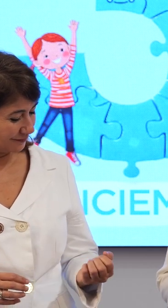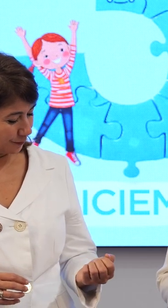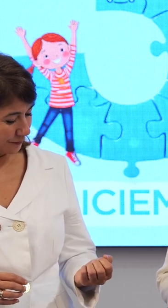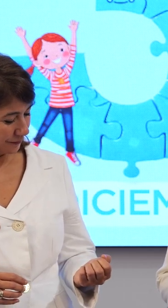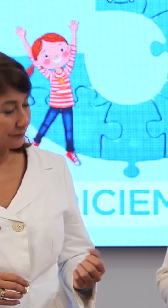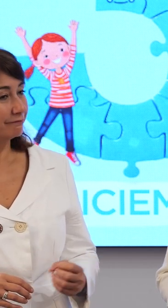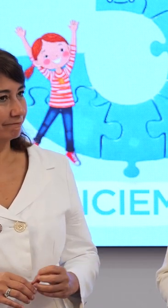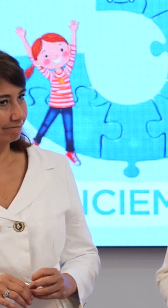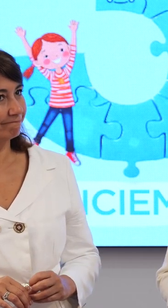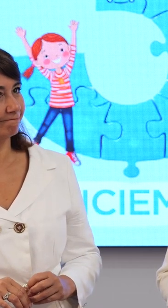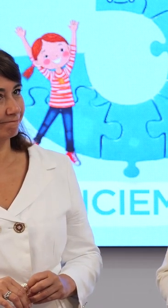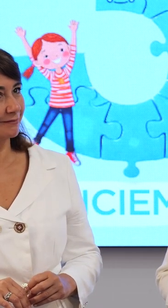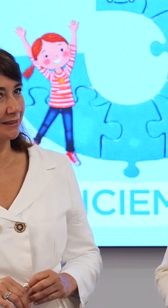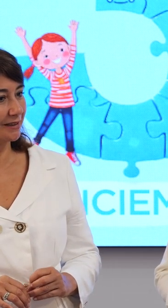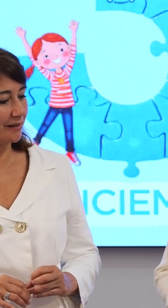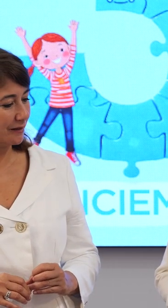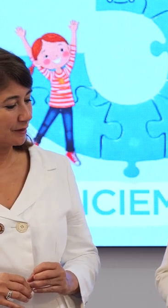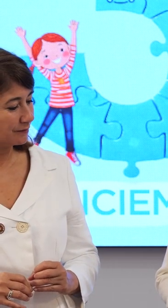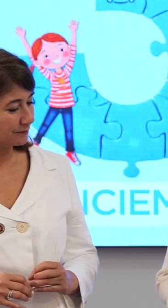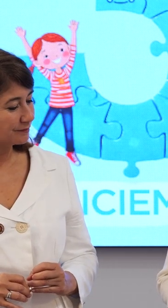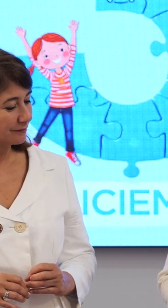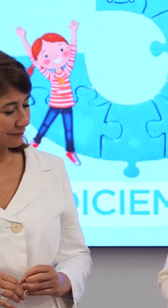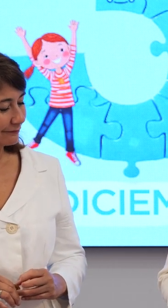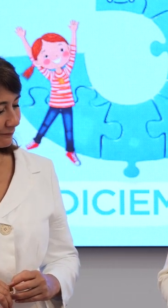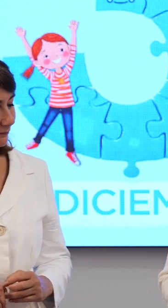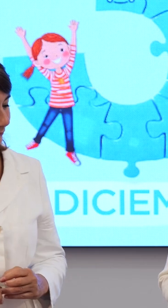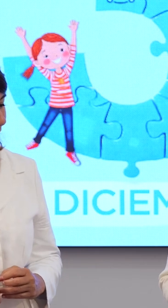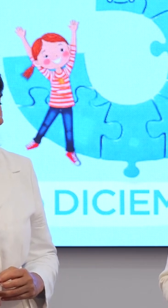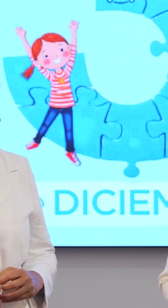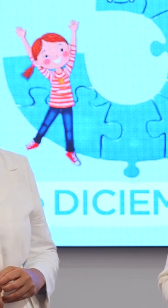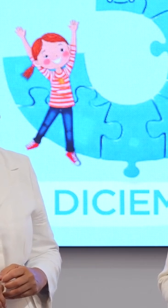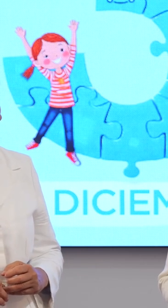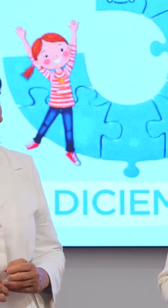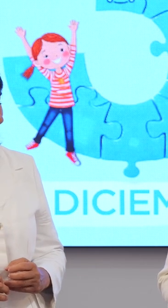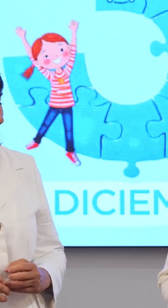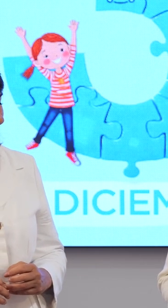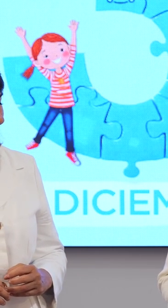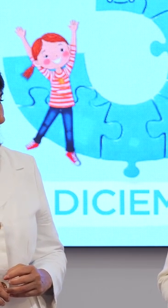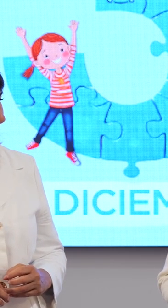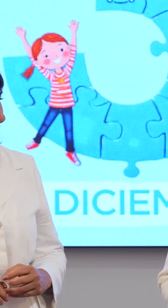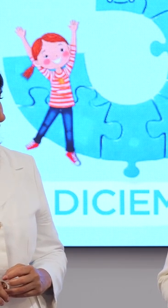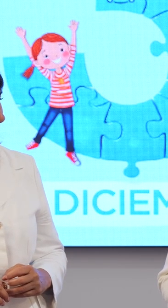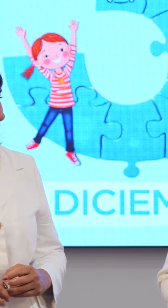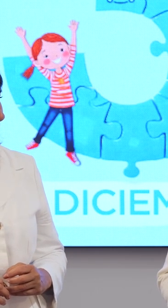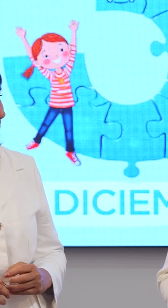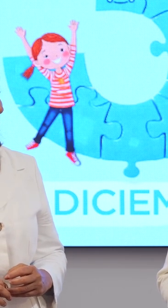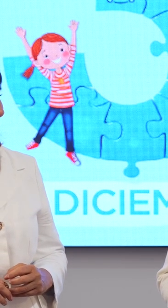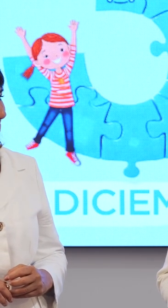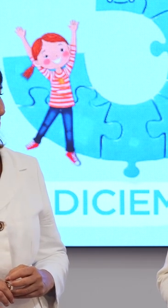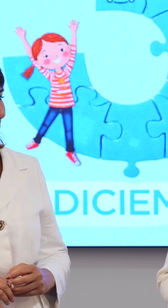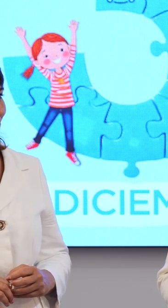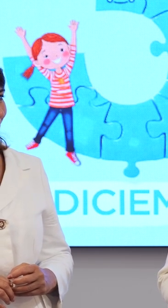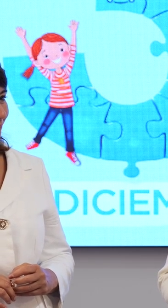del Ayuntamiento a las 10 de la mañana. A las 10 y media haremos lo más importante, que es la lectura del manifiesto del